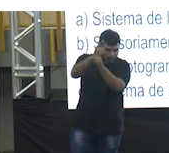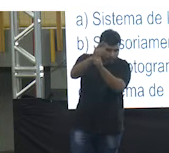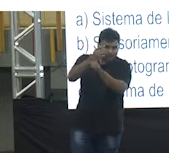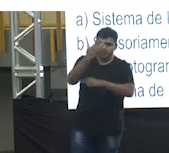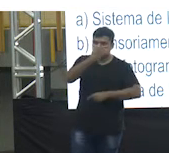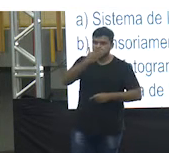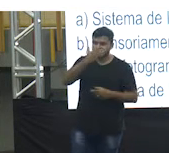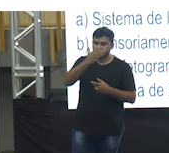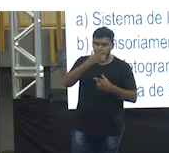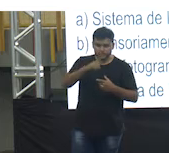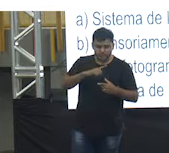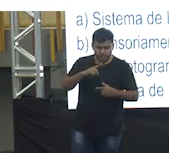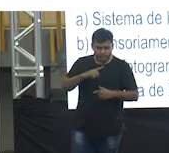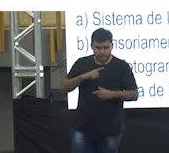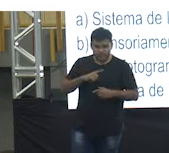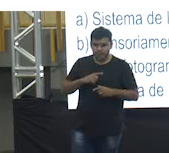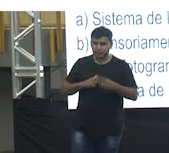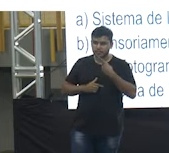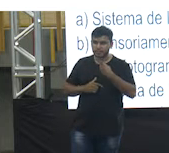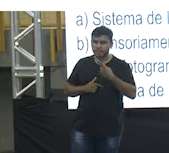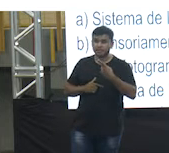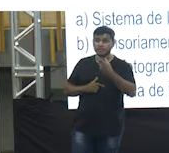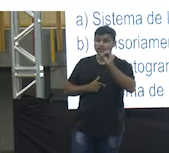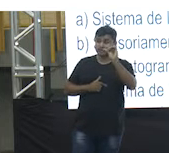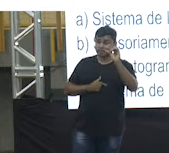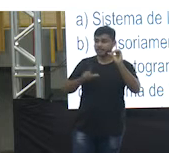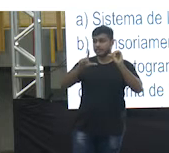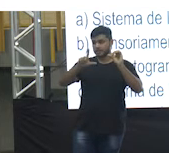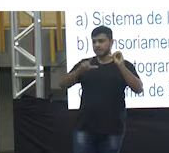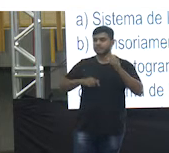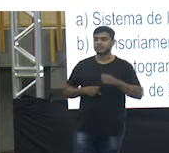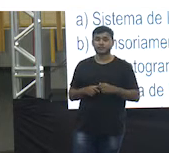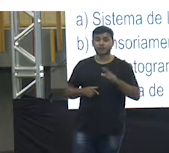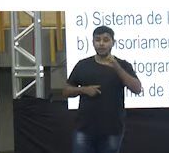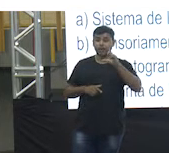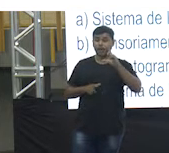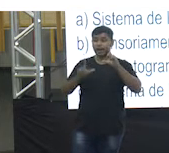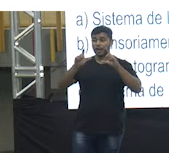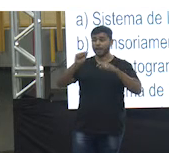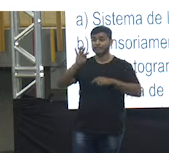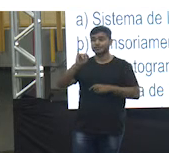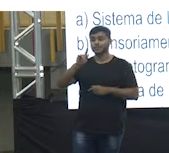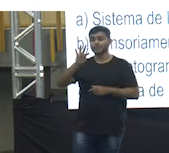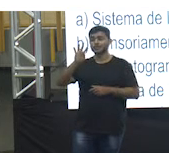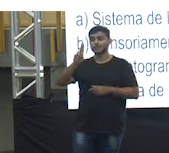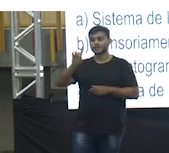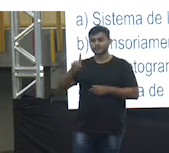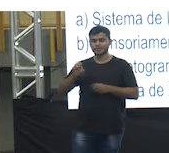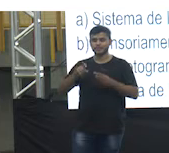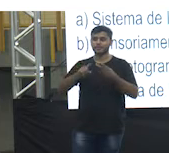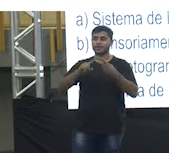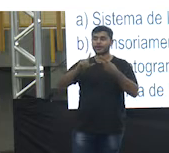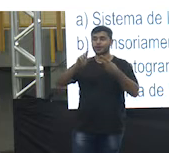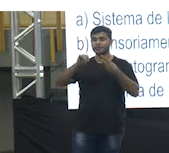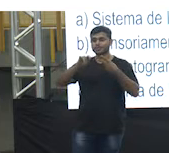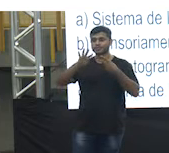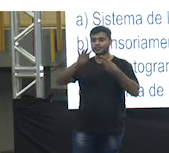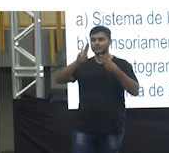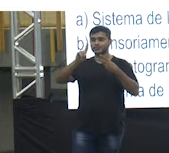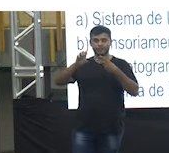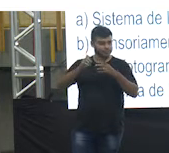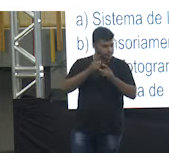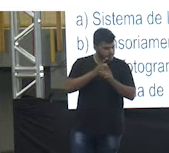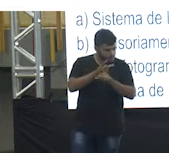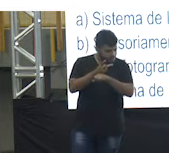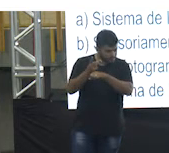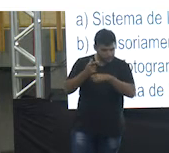sul, latitude 6, longitude 37. Mossoró, Brasil, Rio das Flores, ou Rua das Flores. Armário da